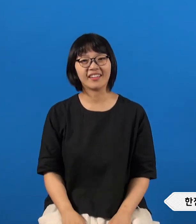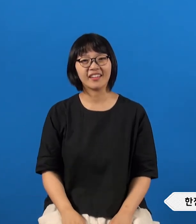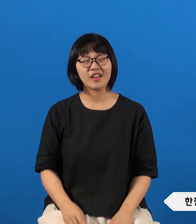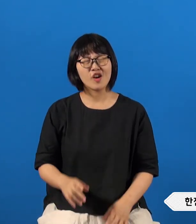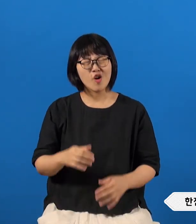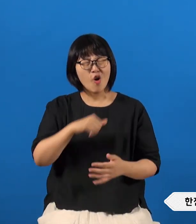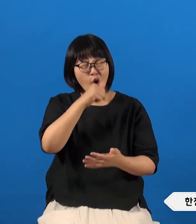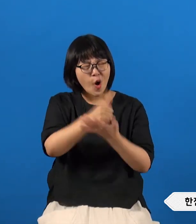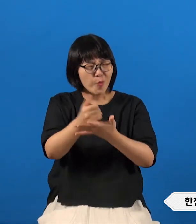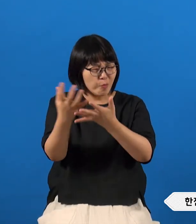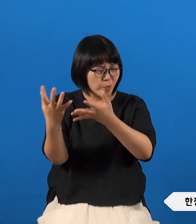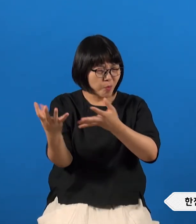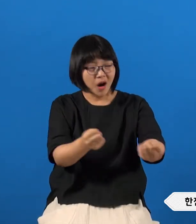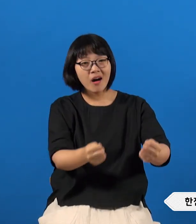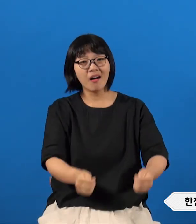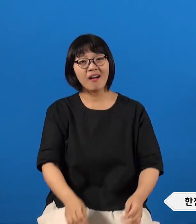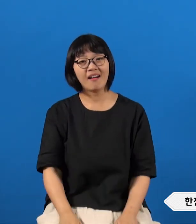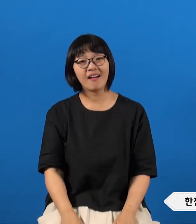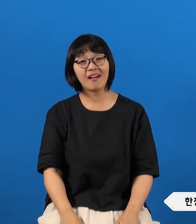어떻게 죄가 그렇게 많은지